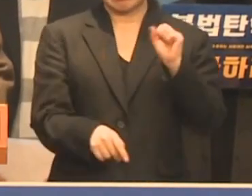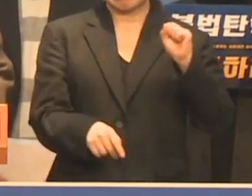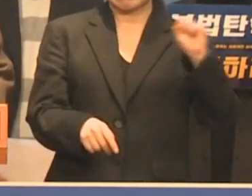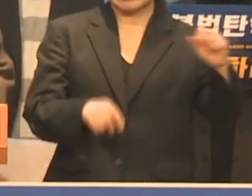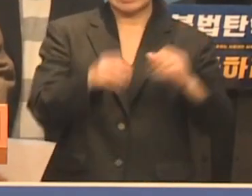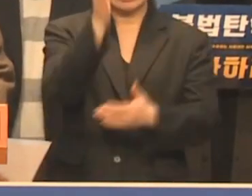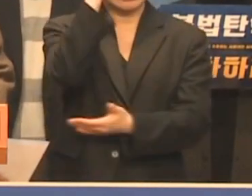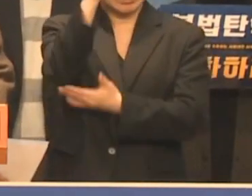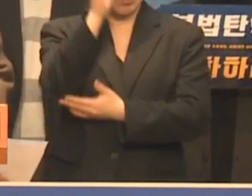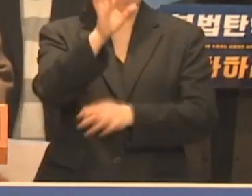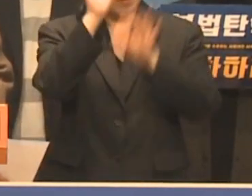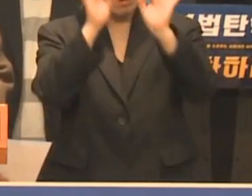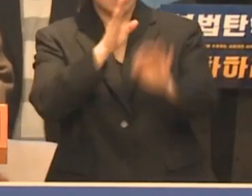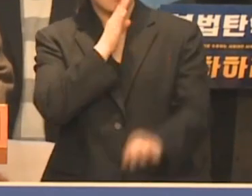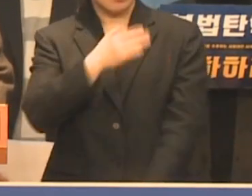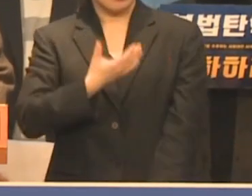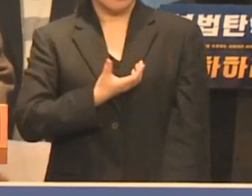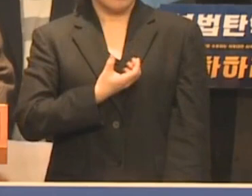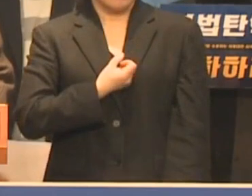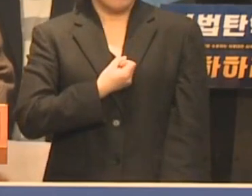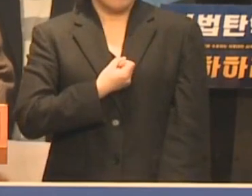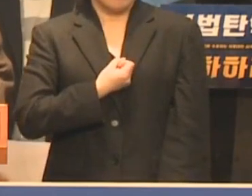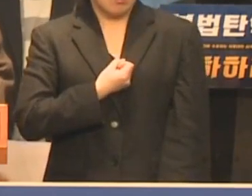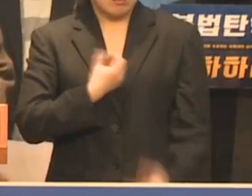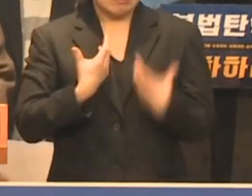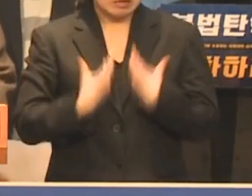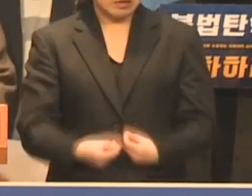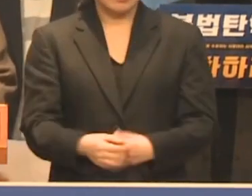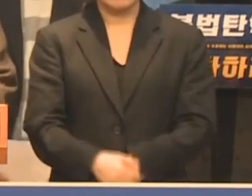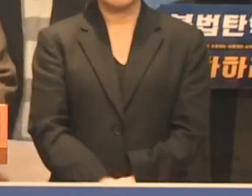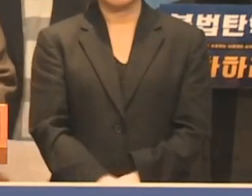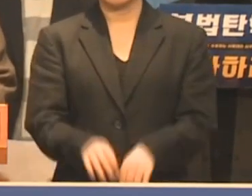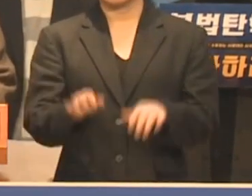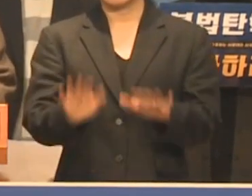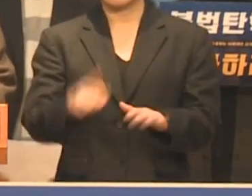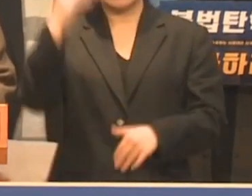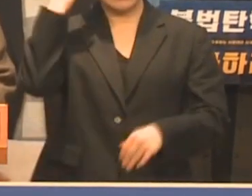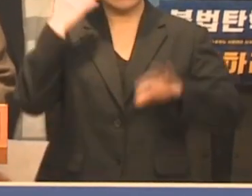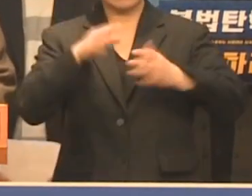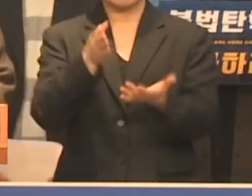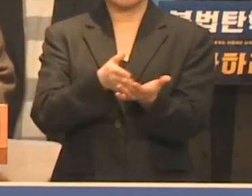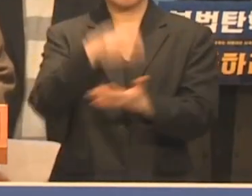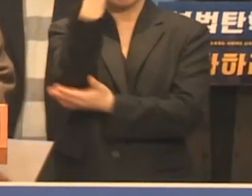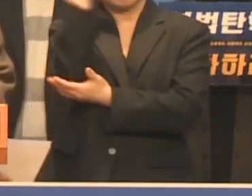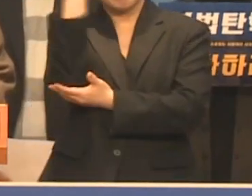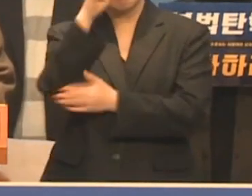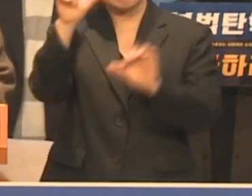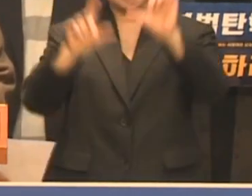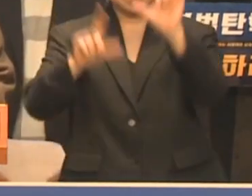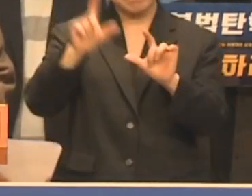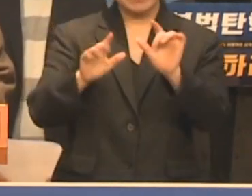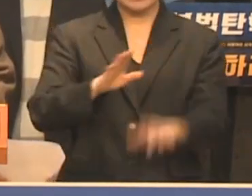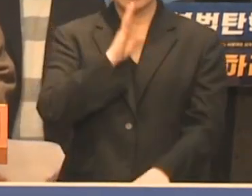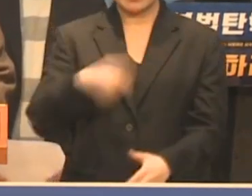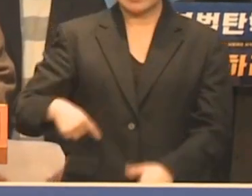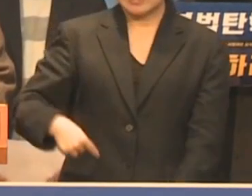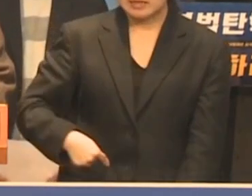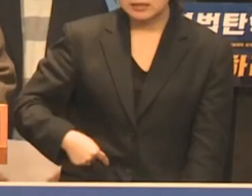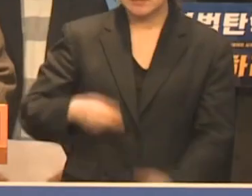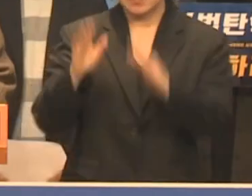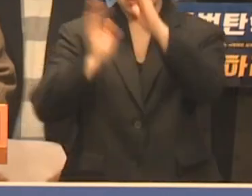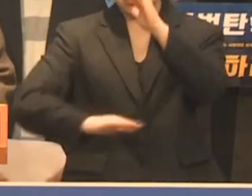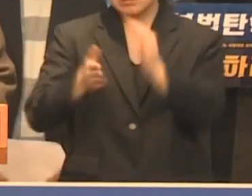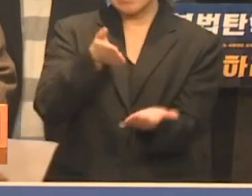기사를 보며 참담한 심정을 감출 수 없습니다. 오늘날 한국 언론사의 이러한 현실은 양심적이고